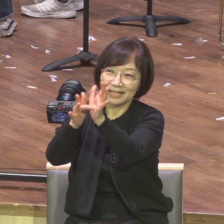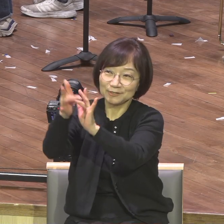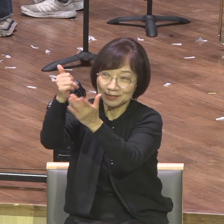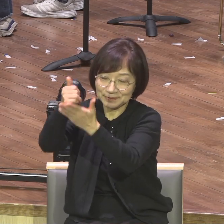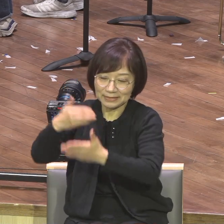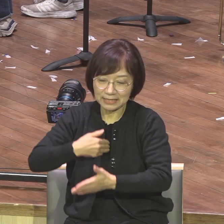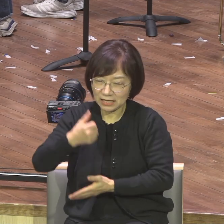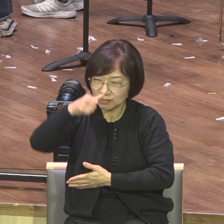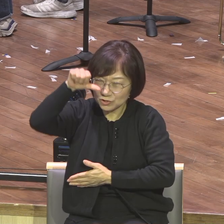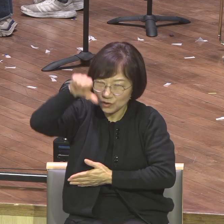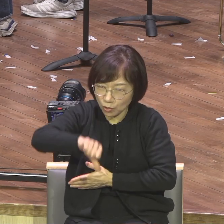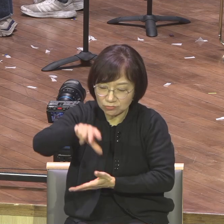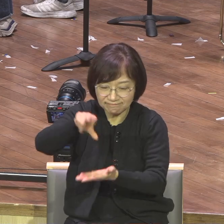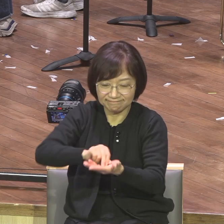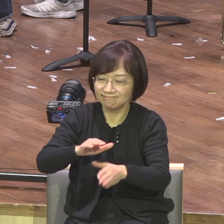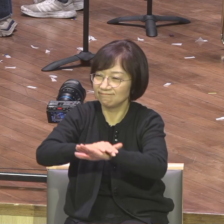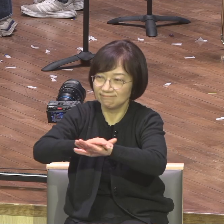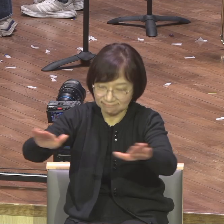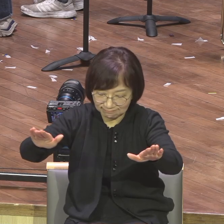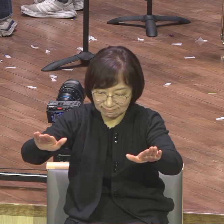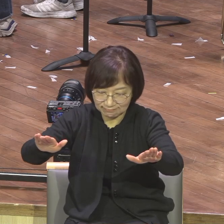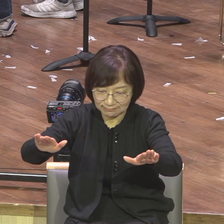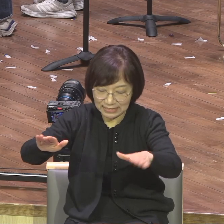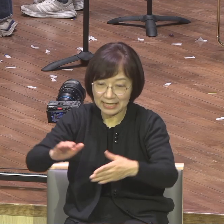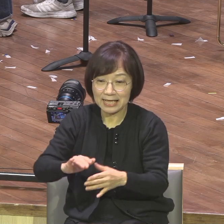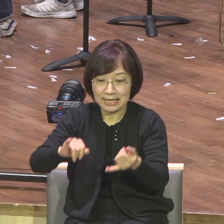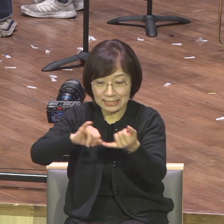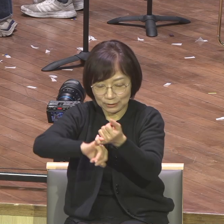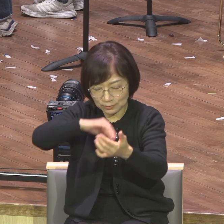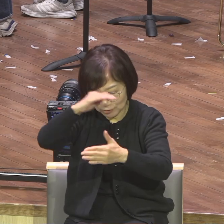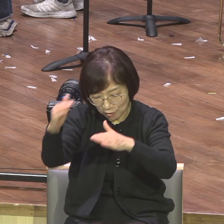끝내고 이 약속을 성취시키기 위해서 오신